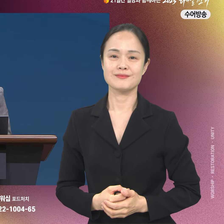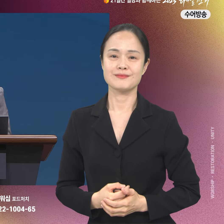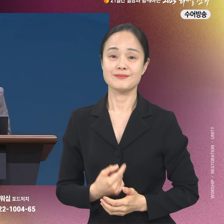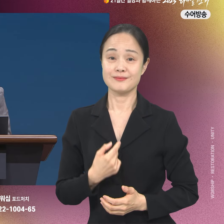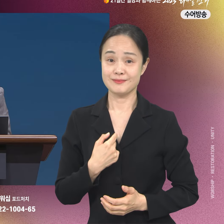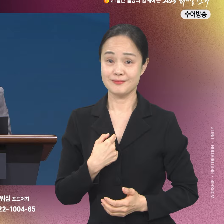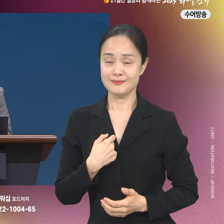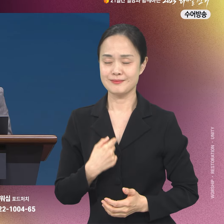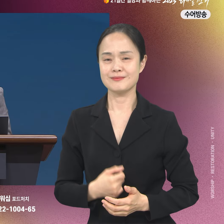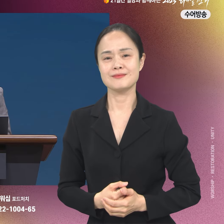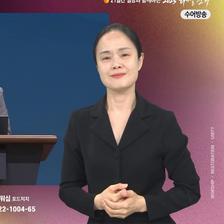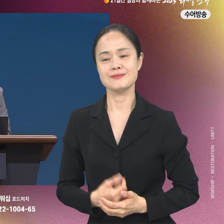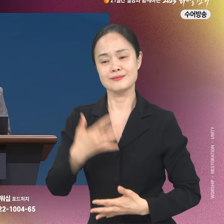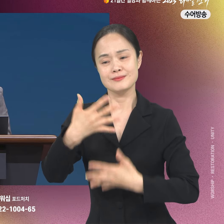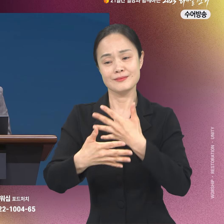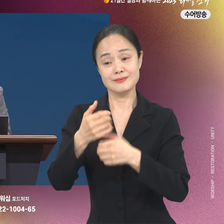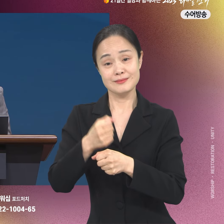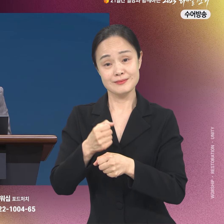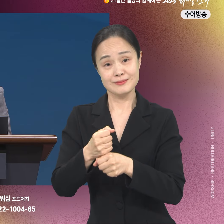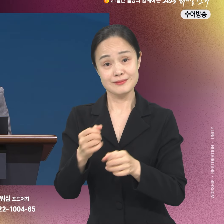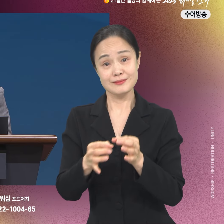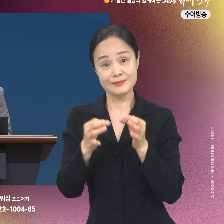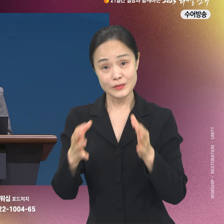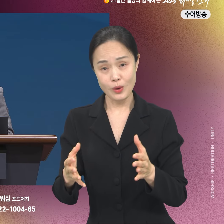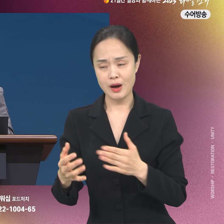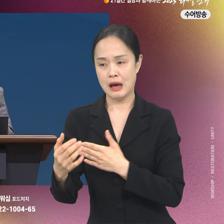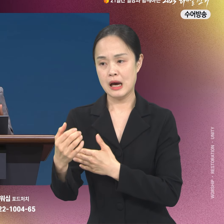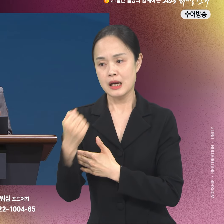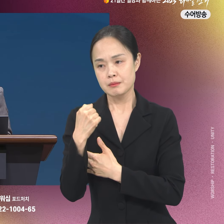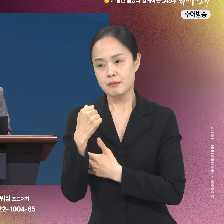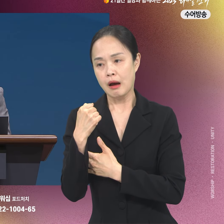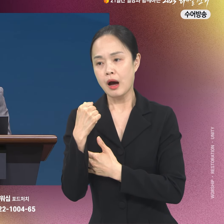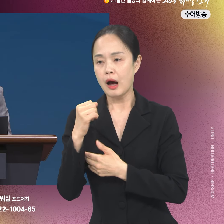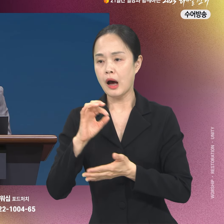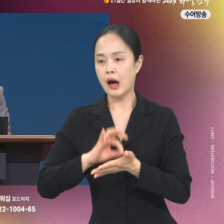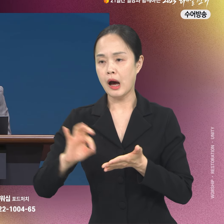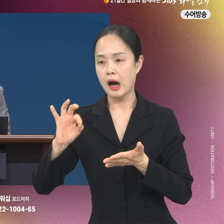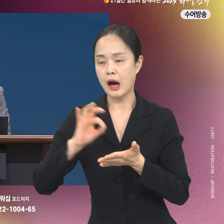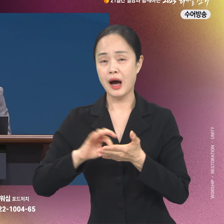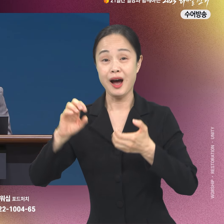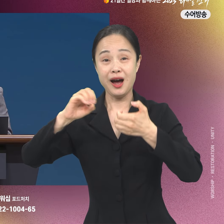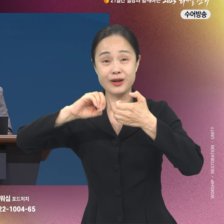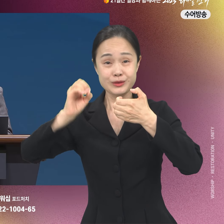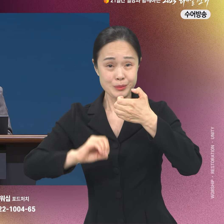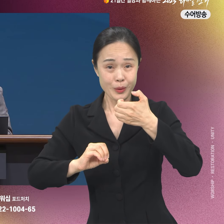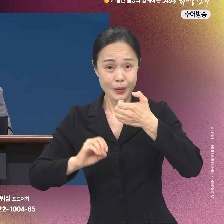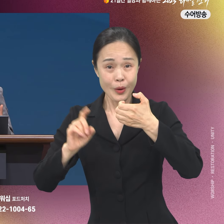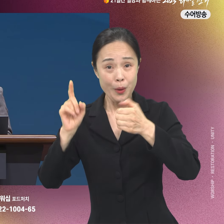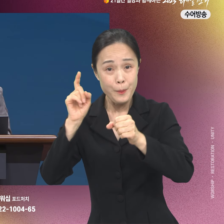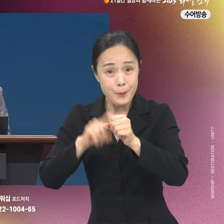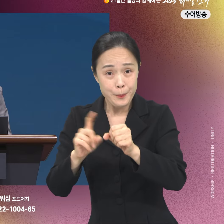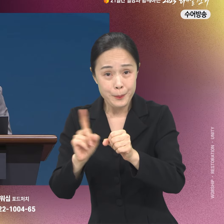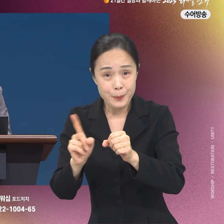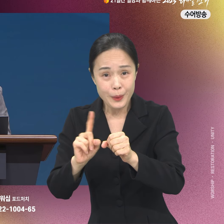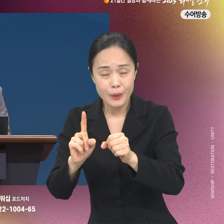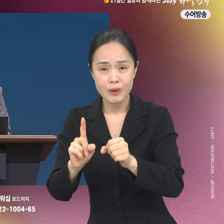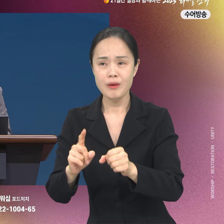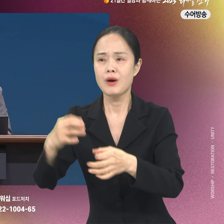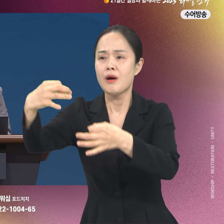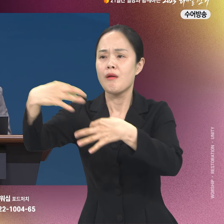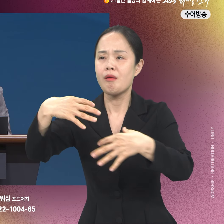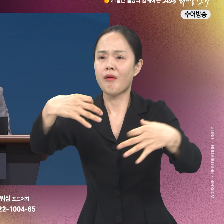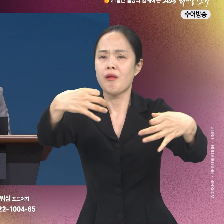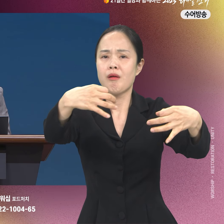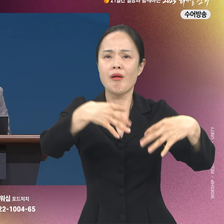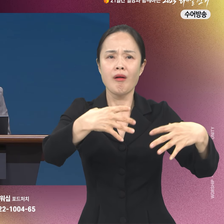제작비 구하는데 쓴 것 같다. 만약에 제 에너지를 온전히 좀 더 창의적인